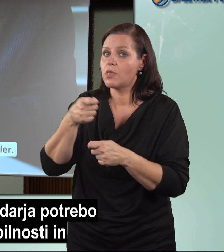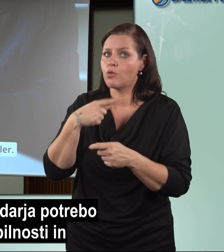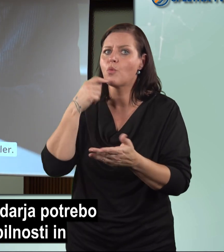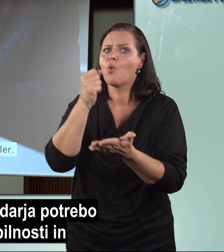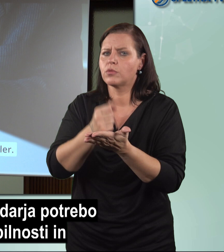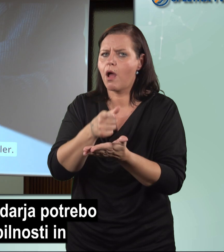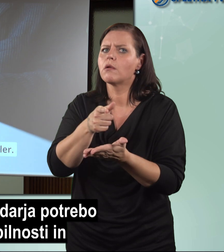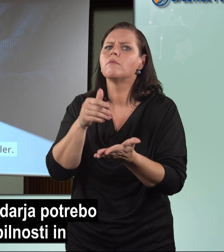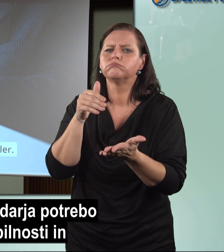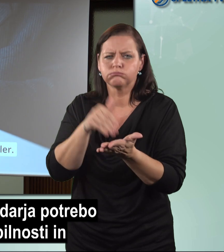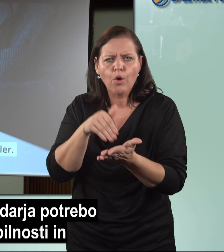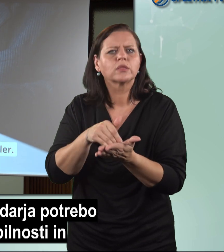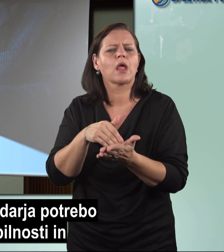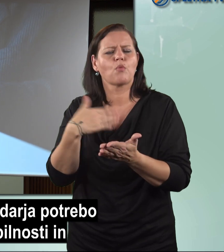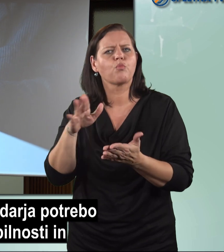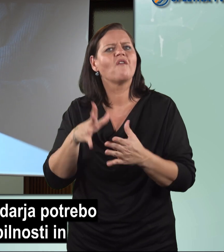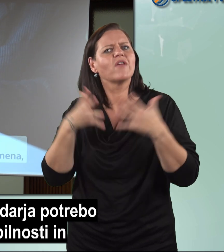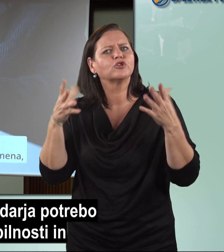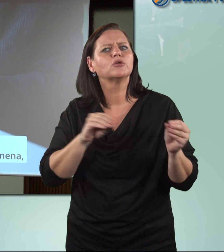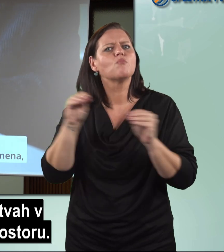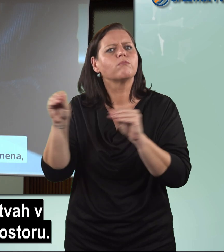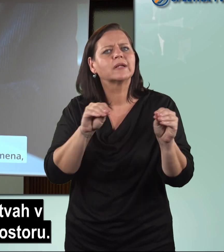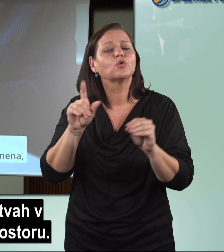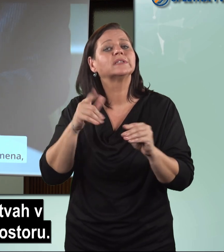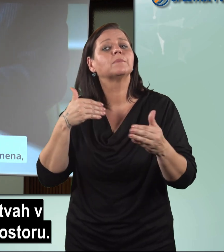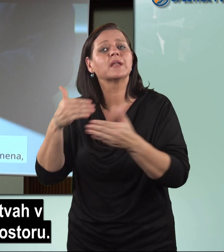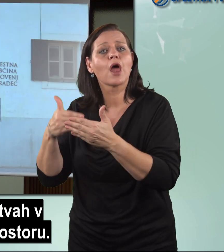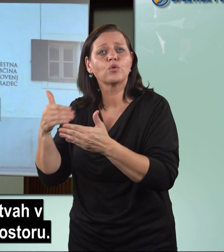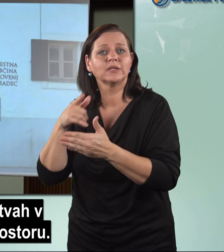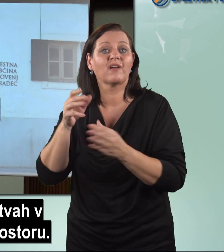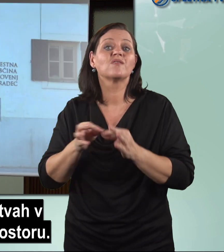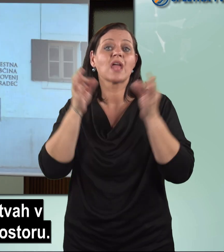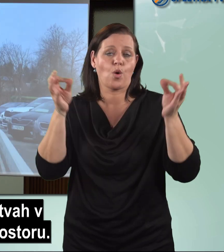večji mobilnosti in prilagoditvah v javnem prostoru.